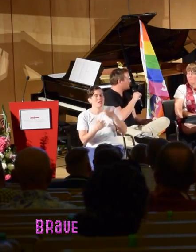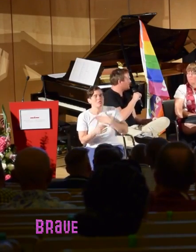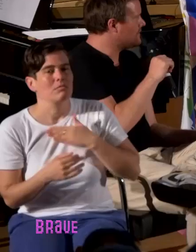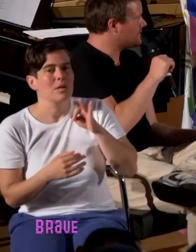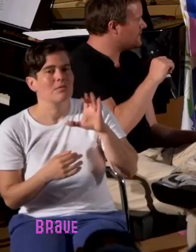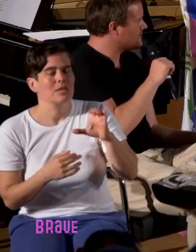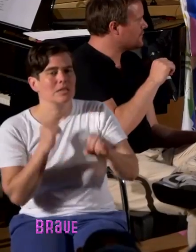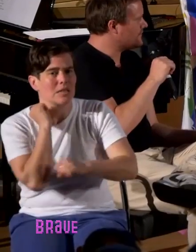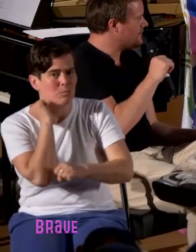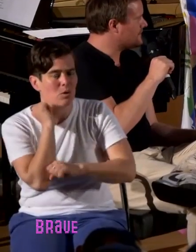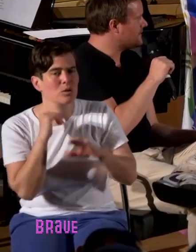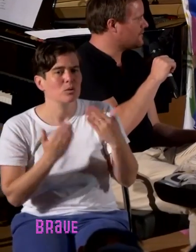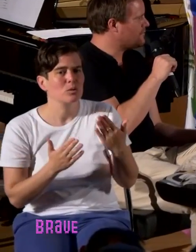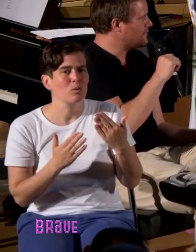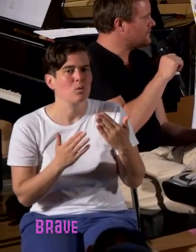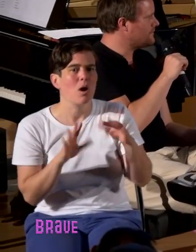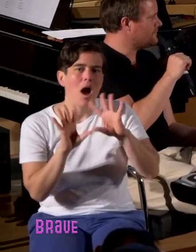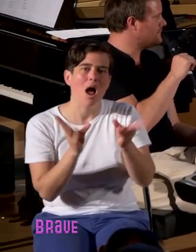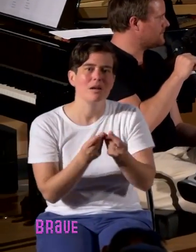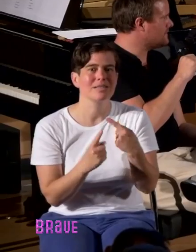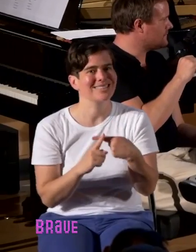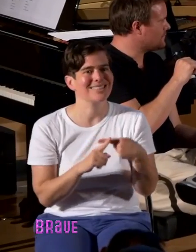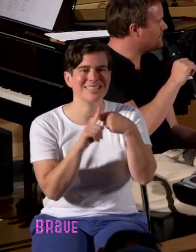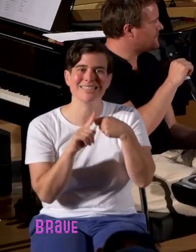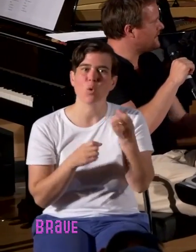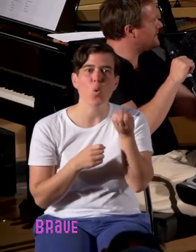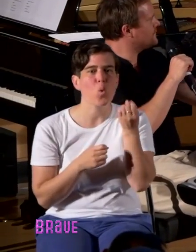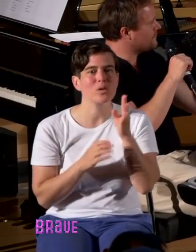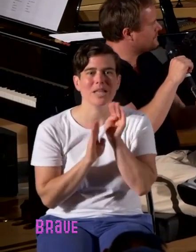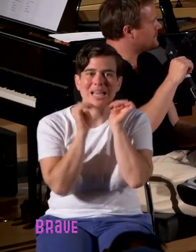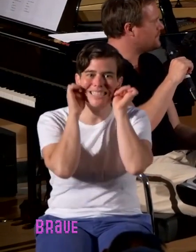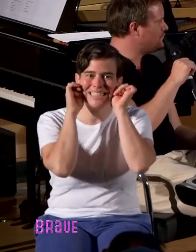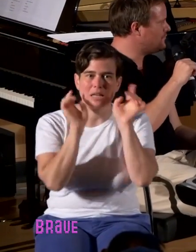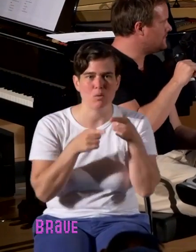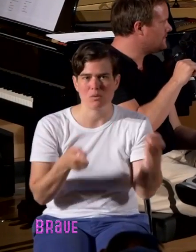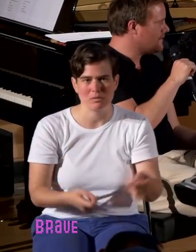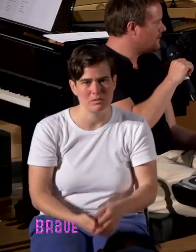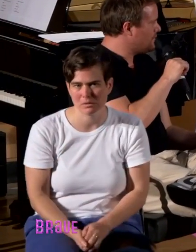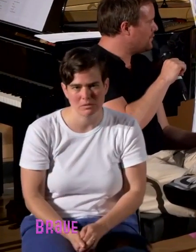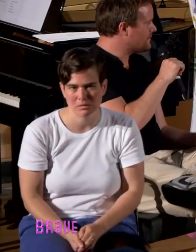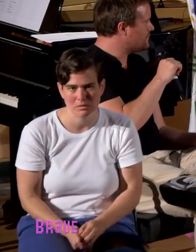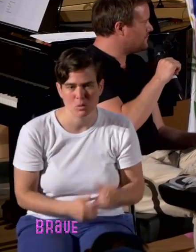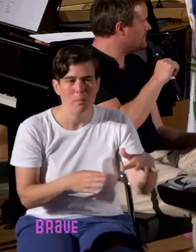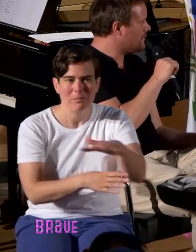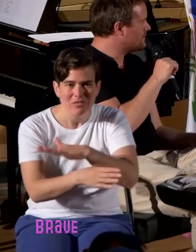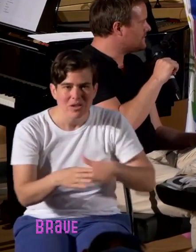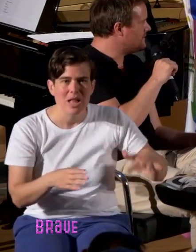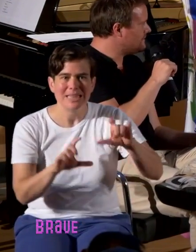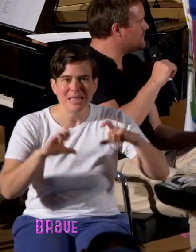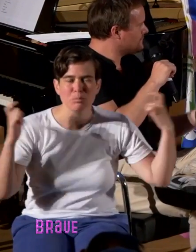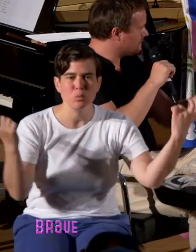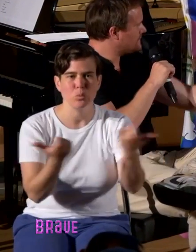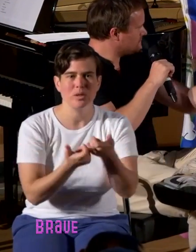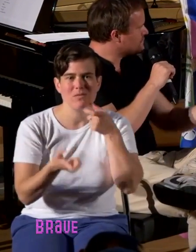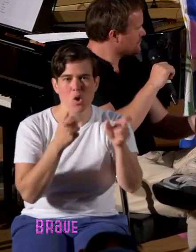kein Hort der Glückseligkeit. Auch bei uns im Umfeld und auf den Tribünen hörst du Worte,